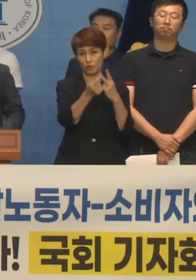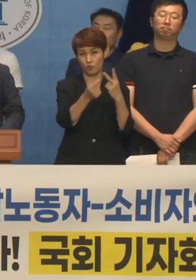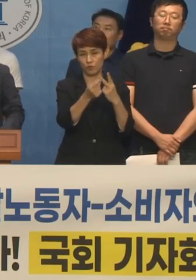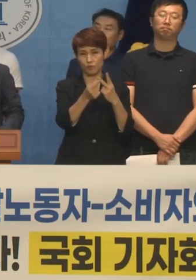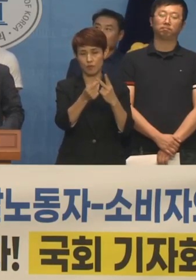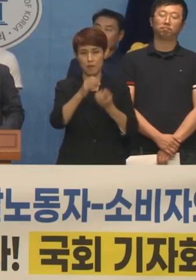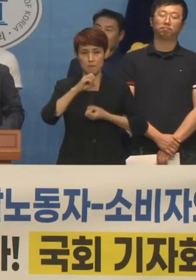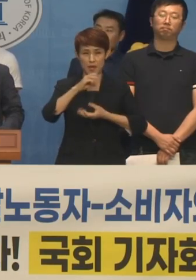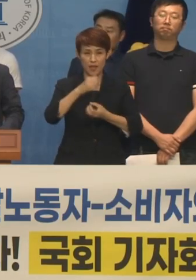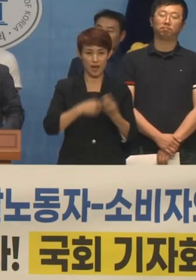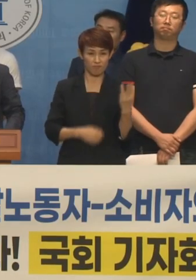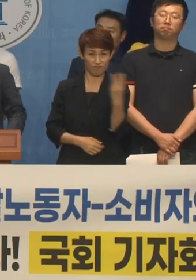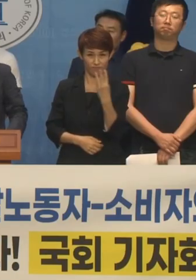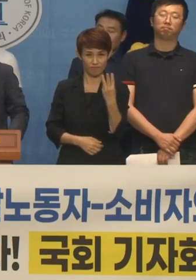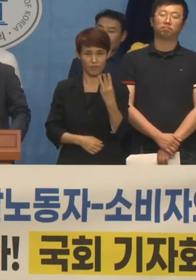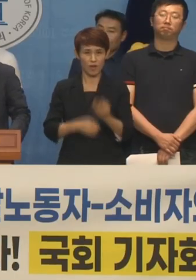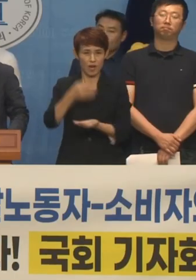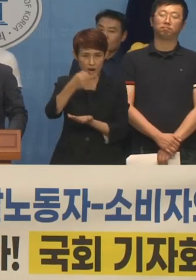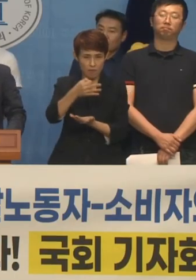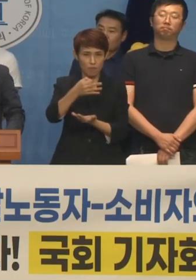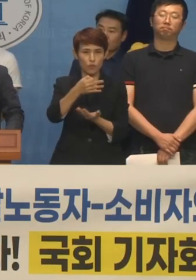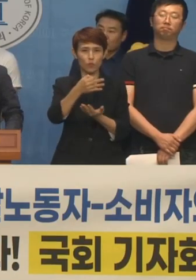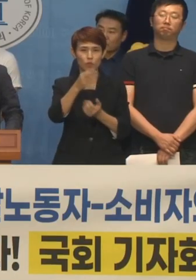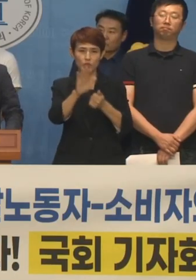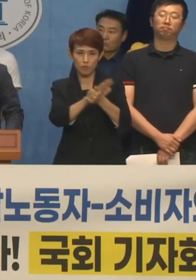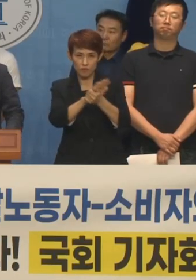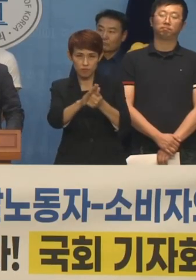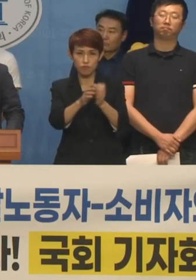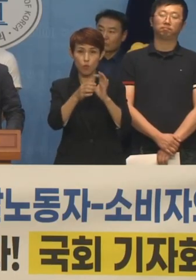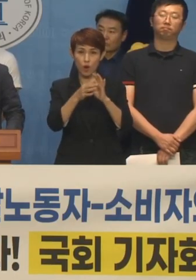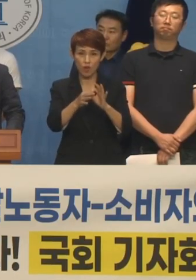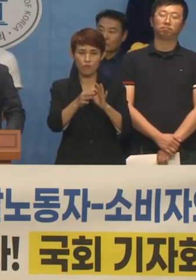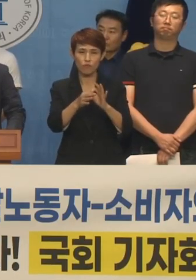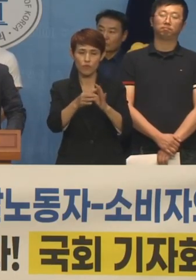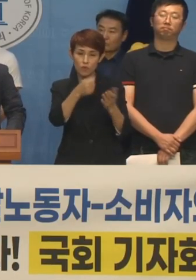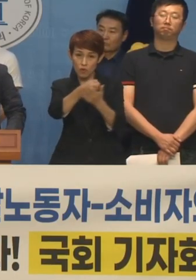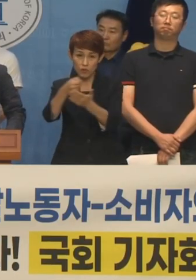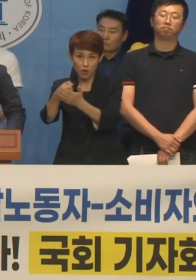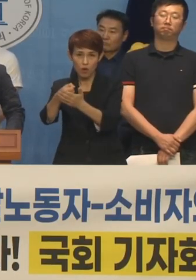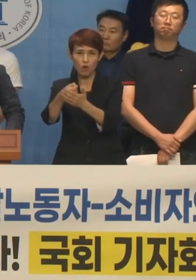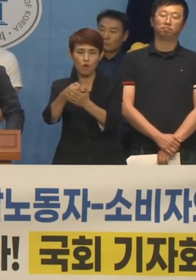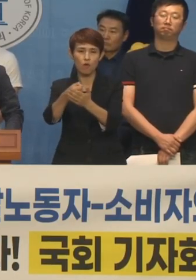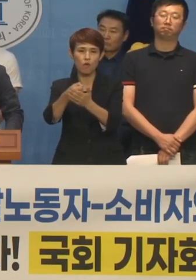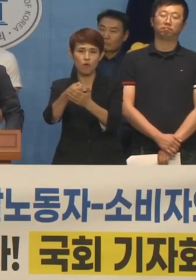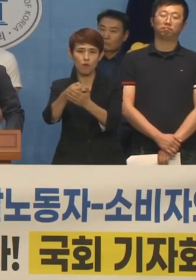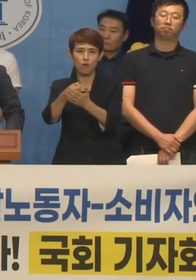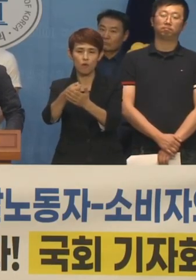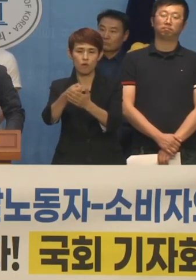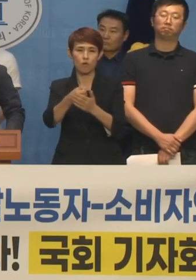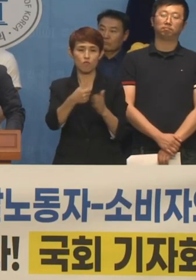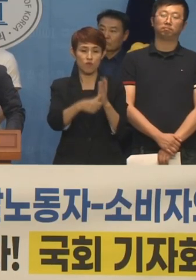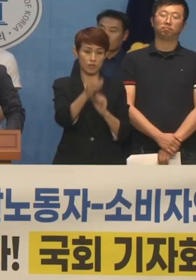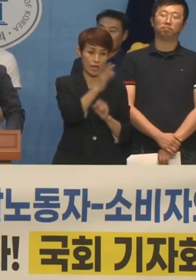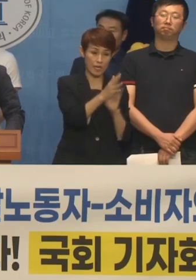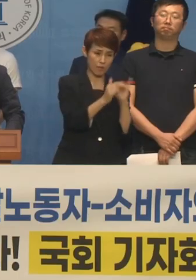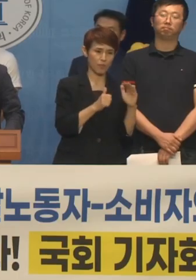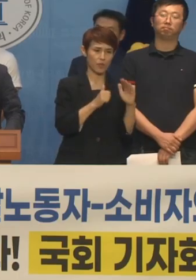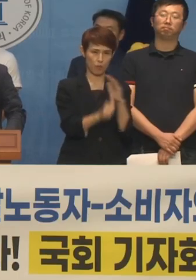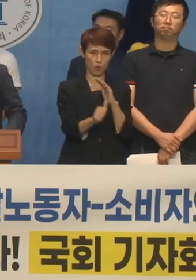배달 3주체 간의 가격과 서비스 품질에 관련한 의사결정은 반드시 소비자